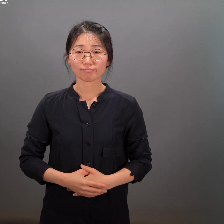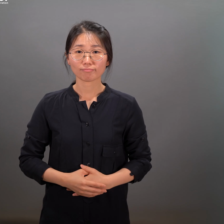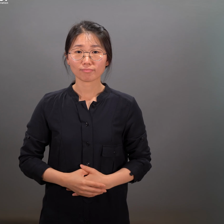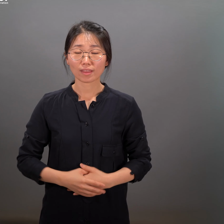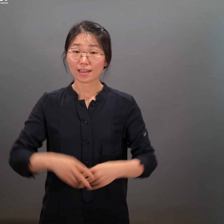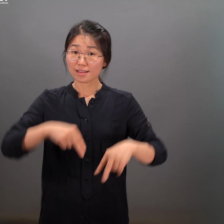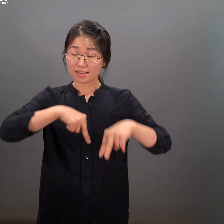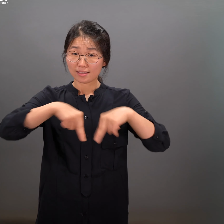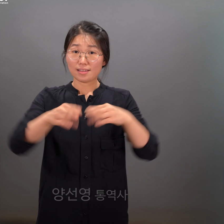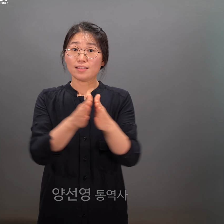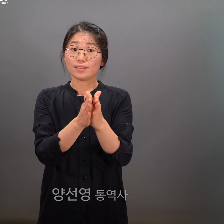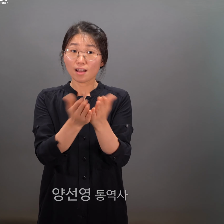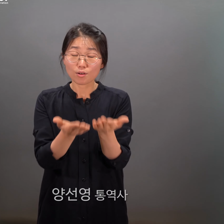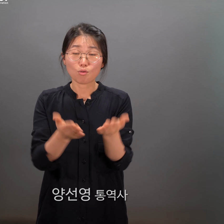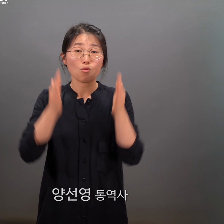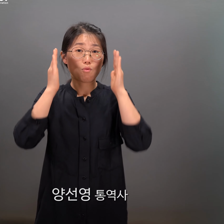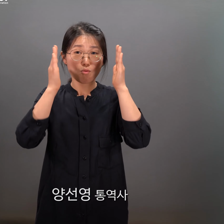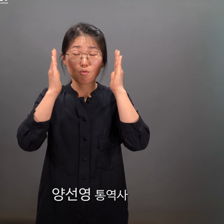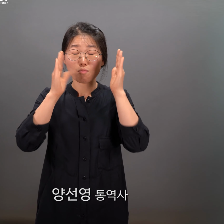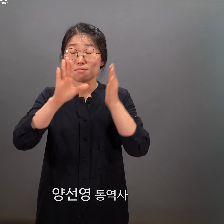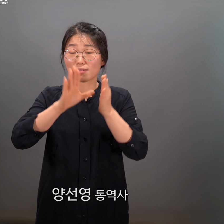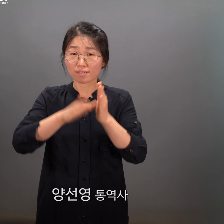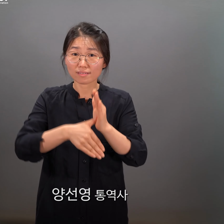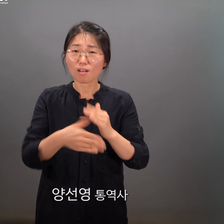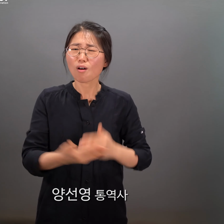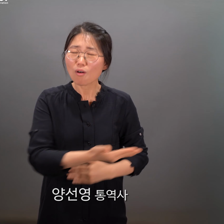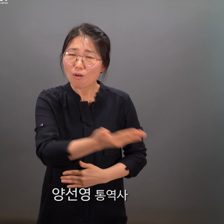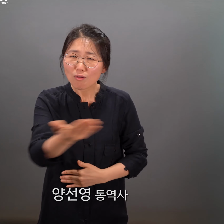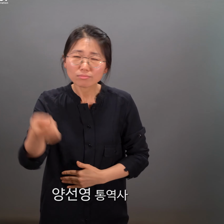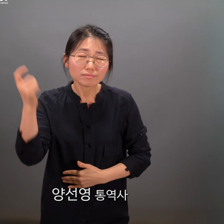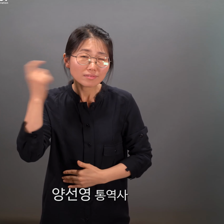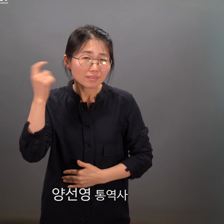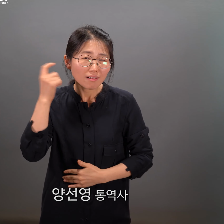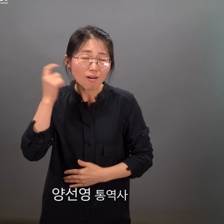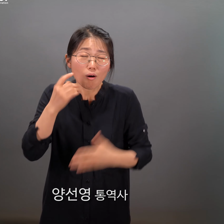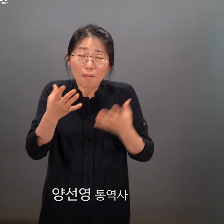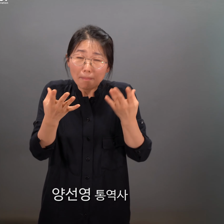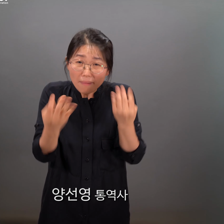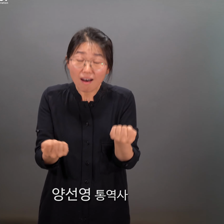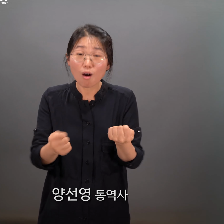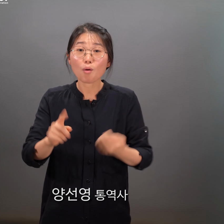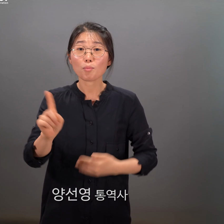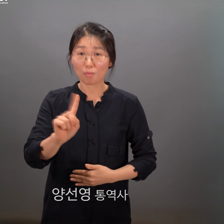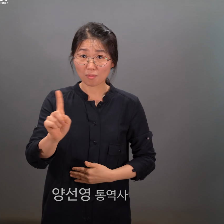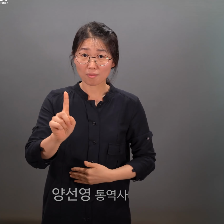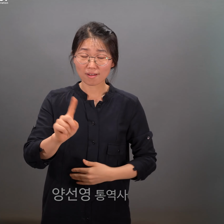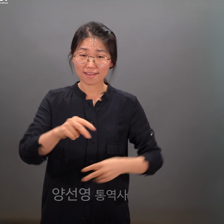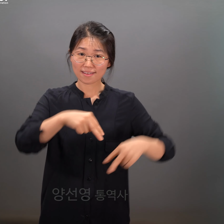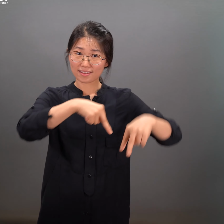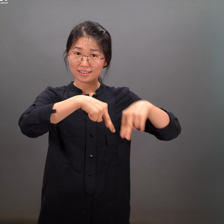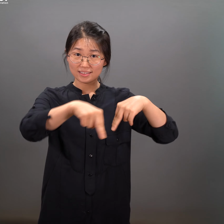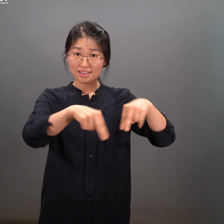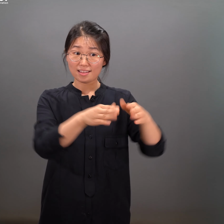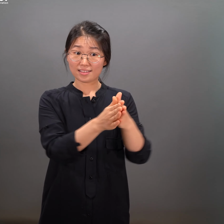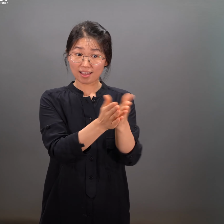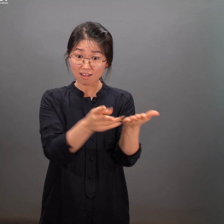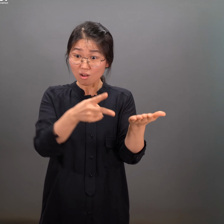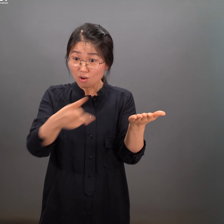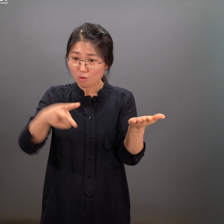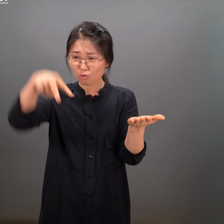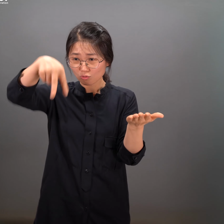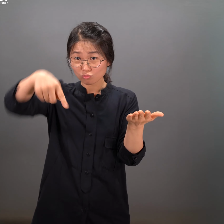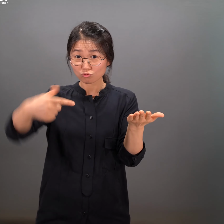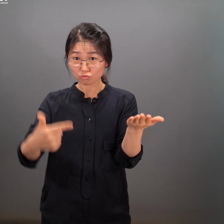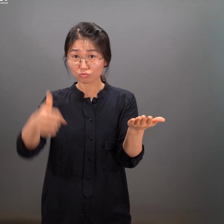사사들의 이야기를 묶어낸 사사기를 공부할 때 가장 많이 들었던 이야기는 사사기가 순환 구조를 하고